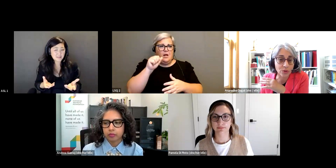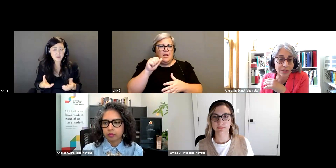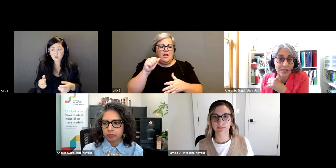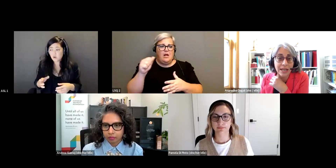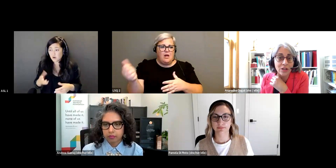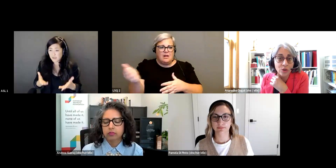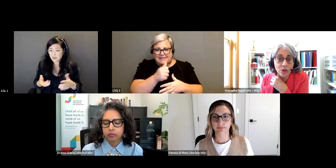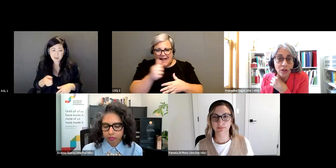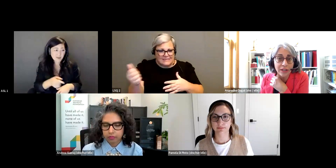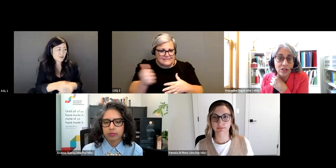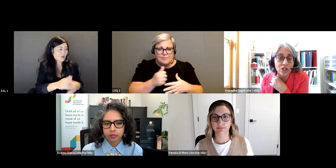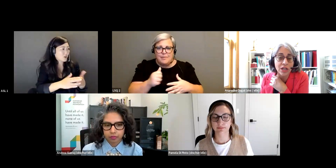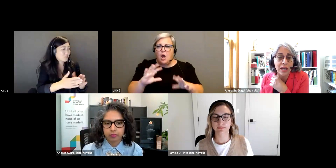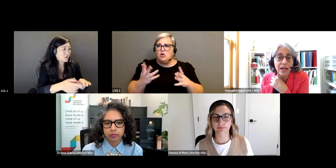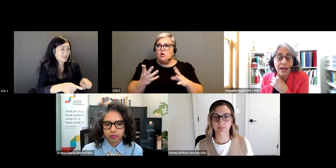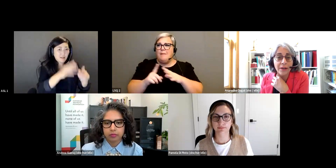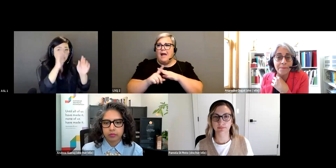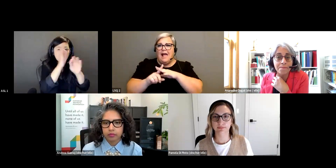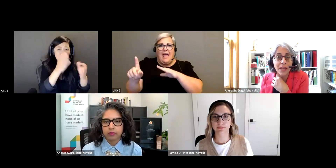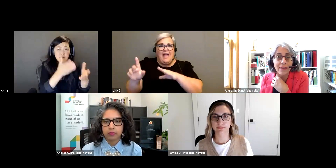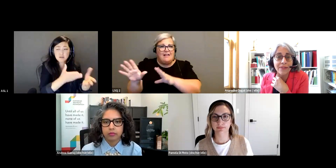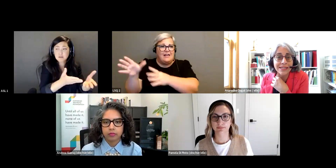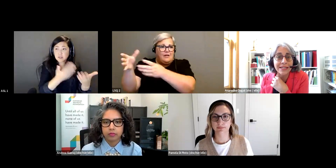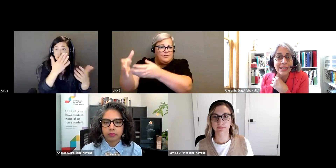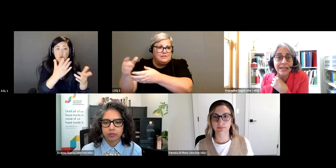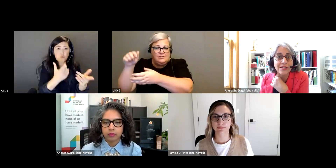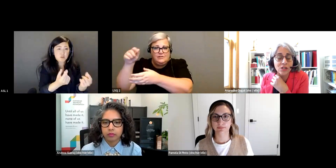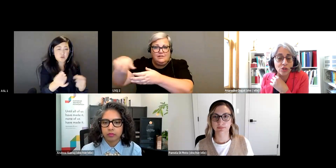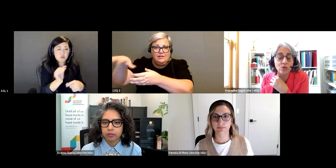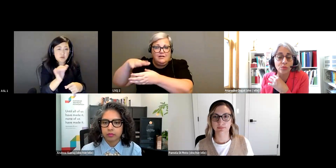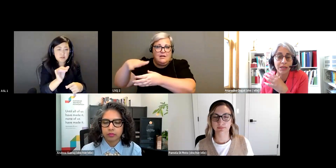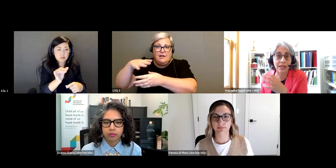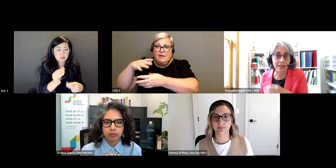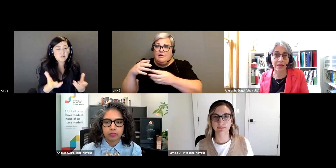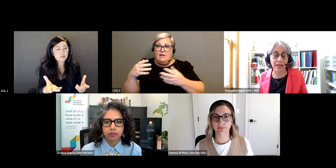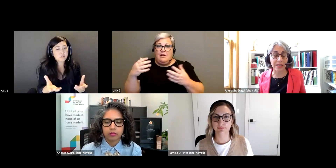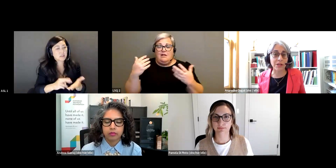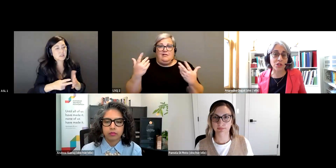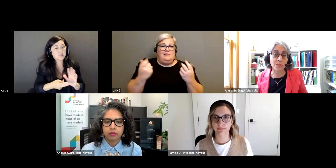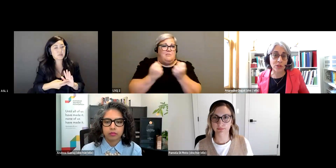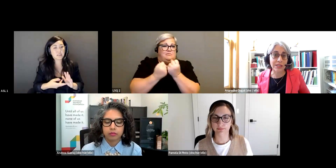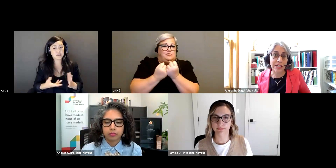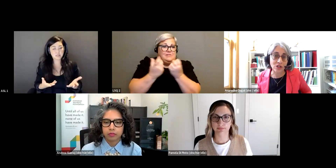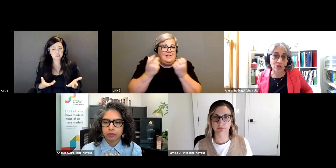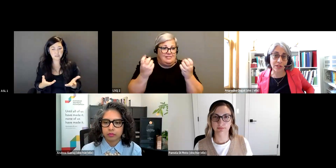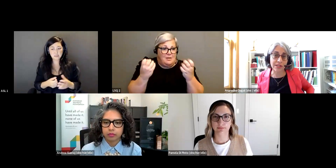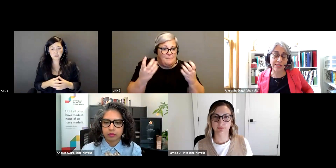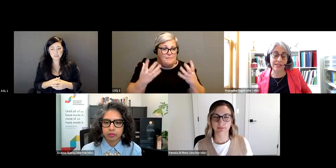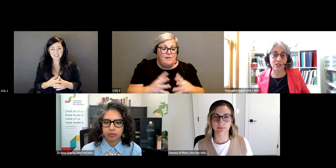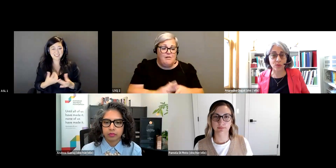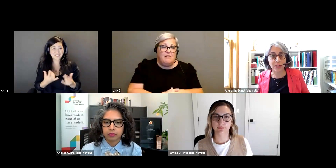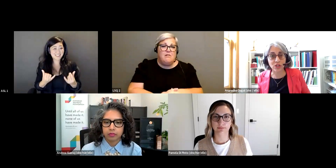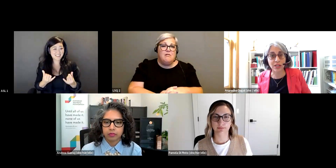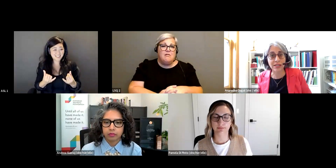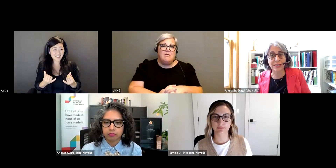être évacué vers une collectivité où vous n'avez, les personnes n'ont aucun soutien.